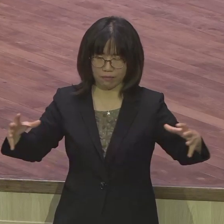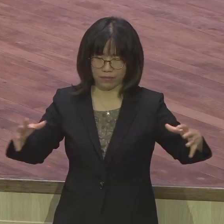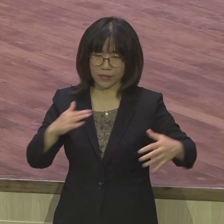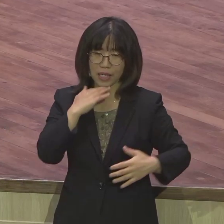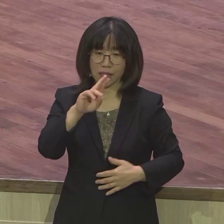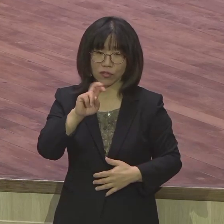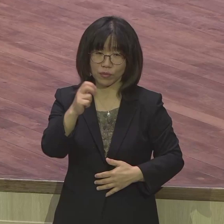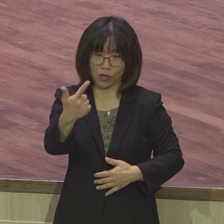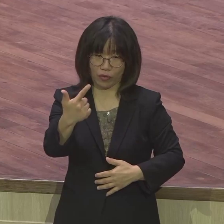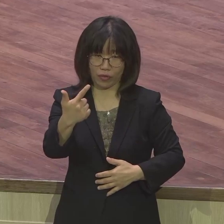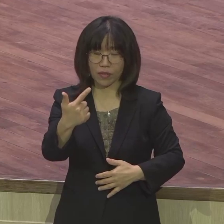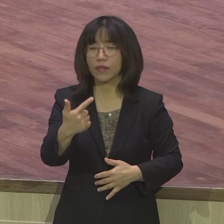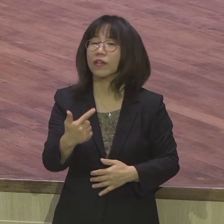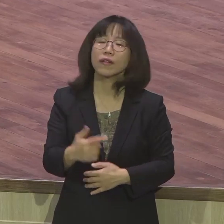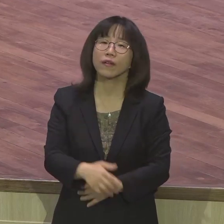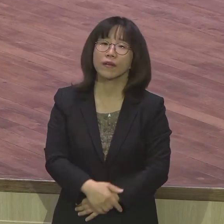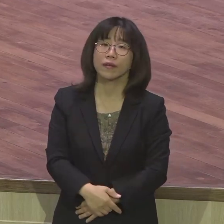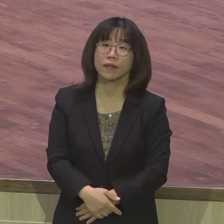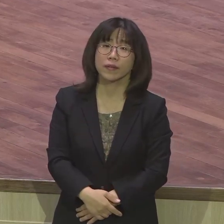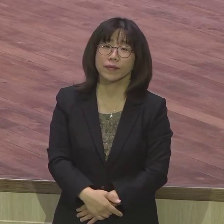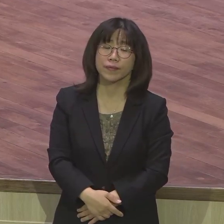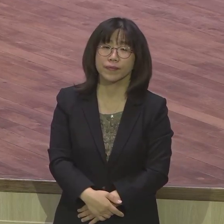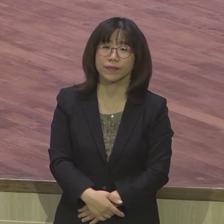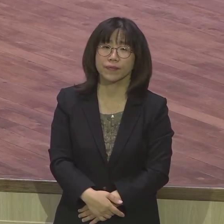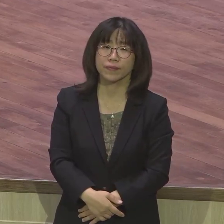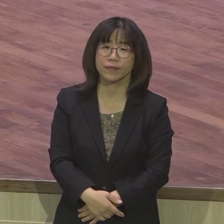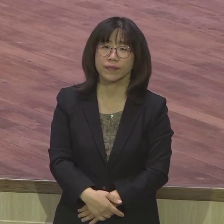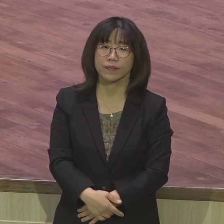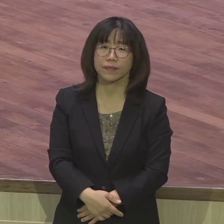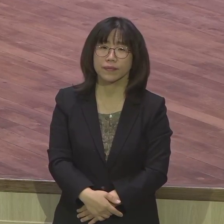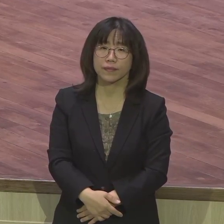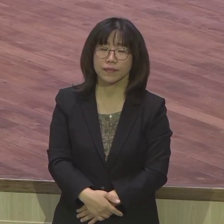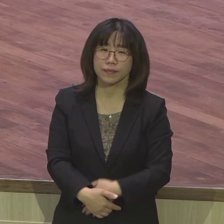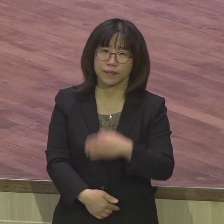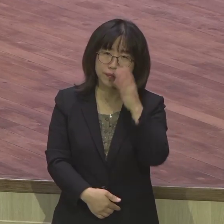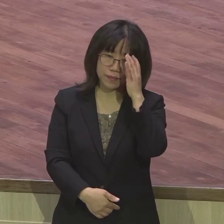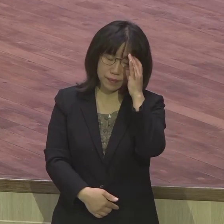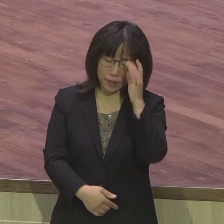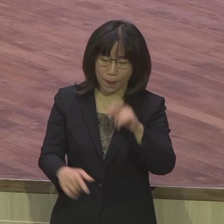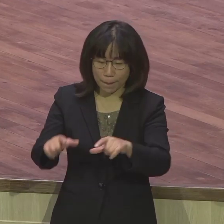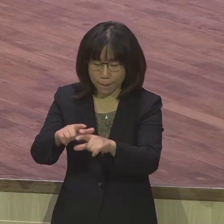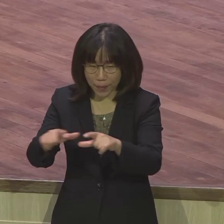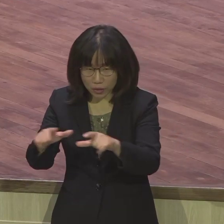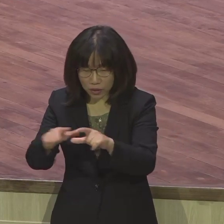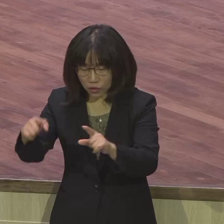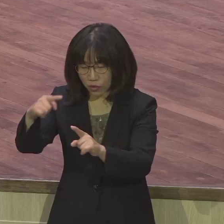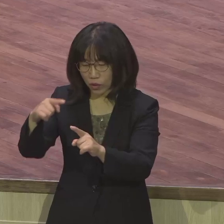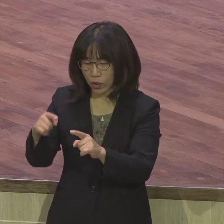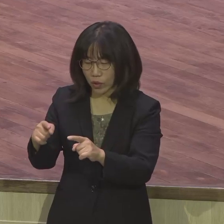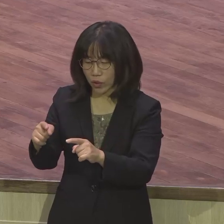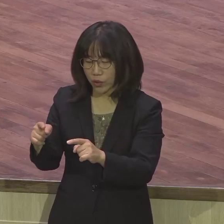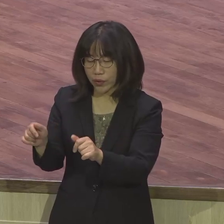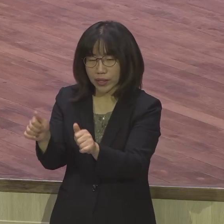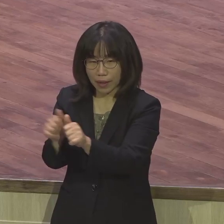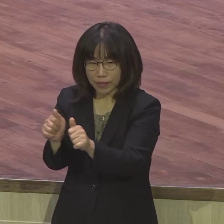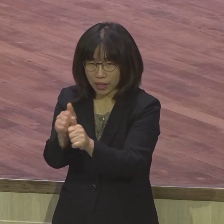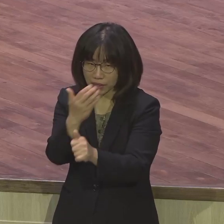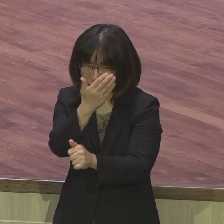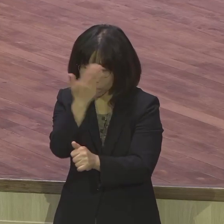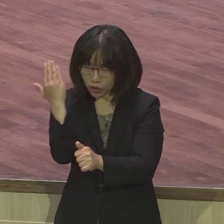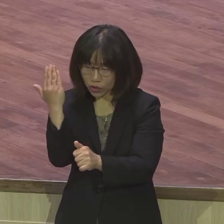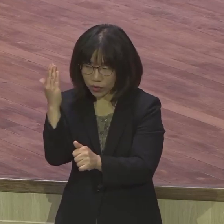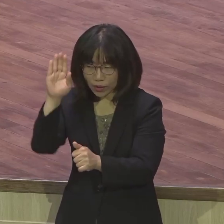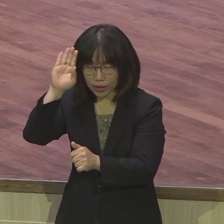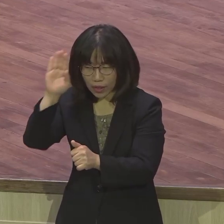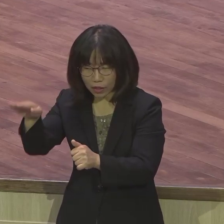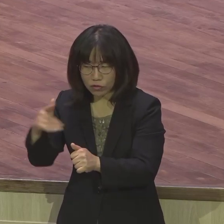26인데, 근데 얼굴은 잘생겼어요. 그 수라탄이 있는 평신도 거기 지역에 있는, 거기서 왔는데, 나중에 이제